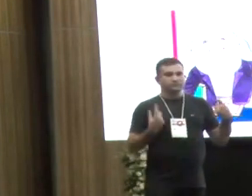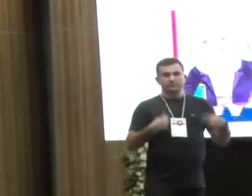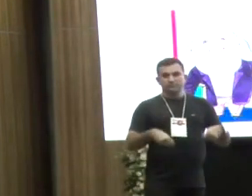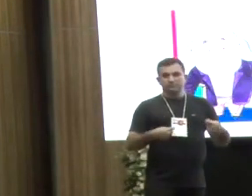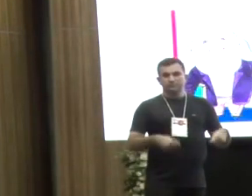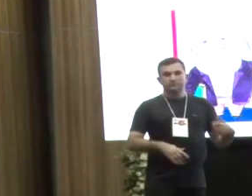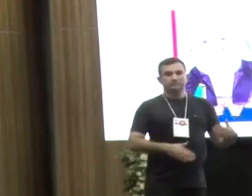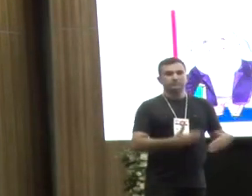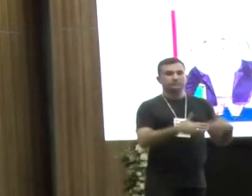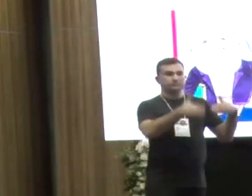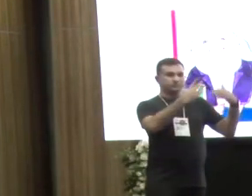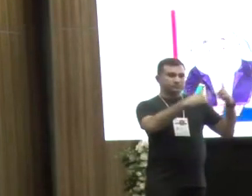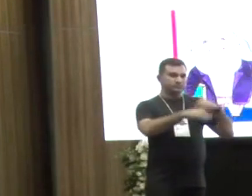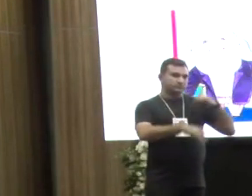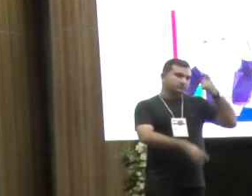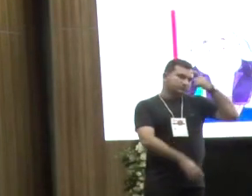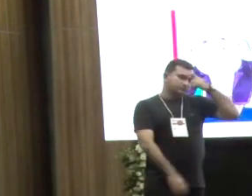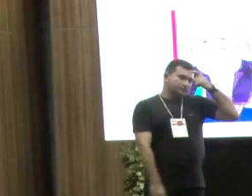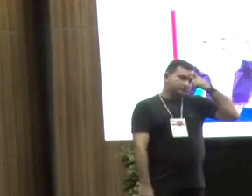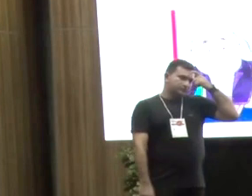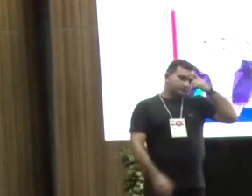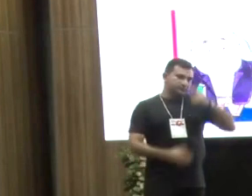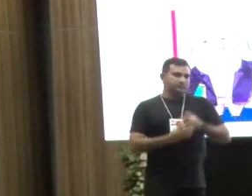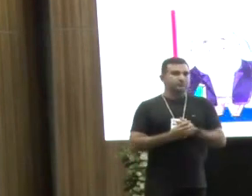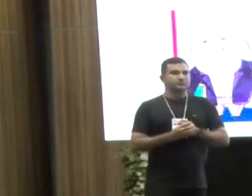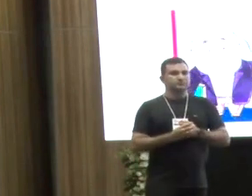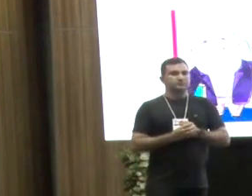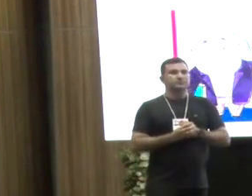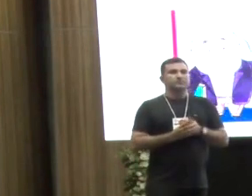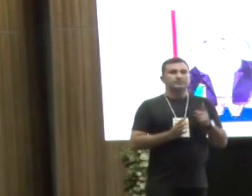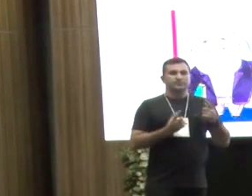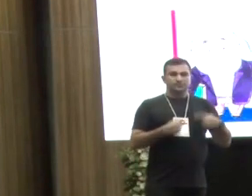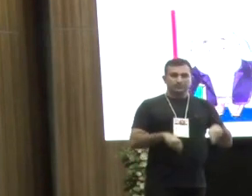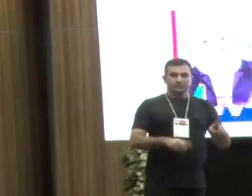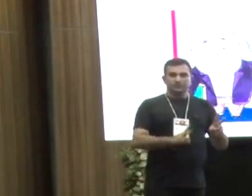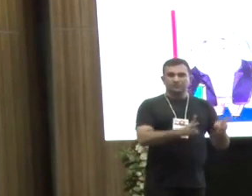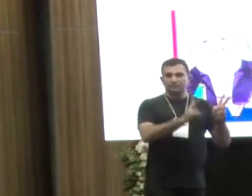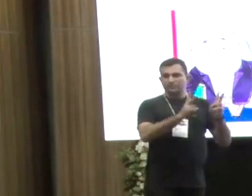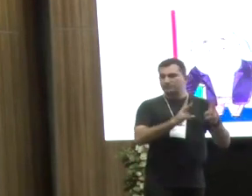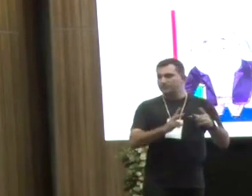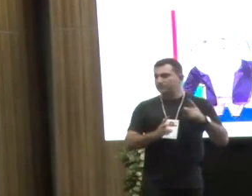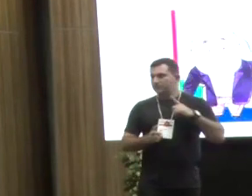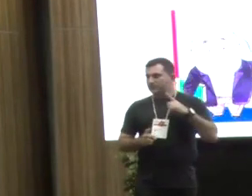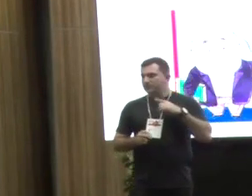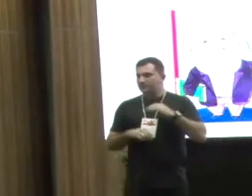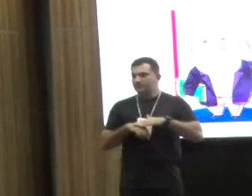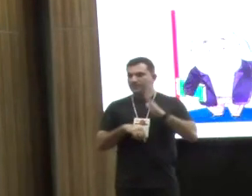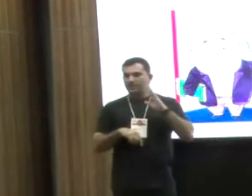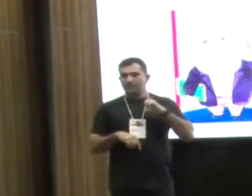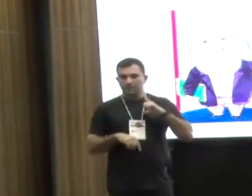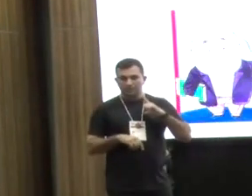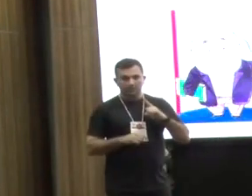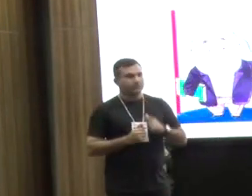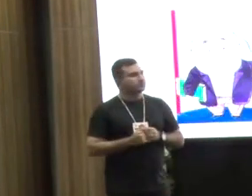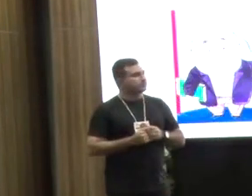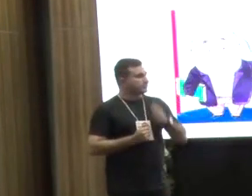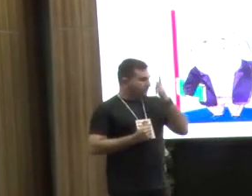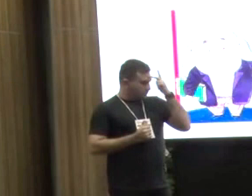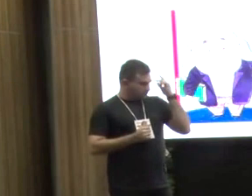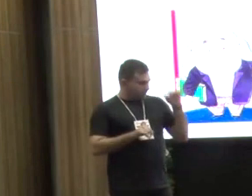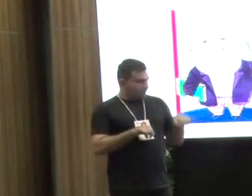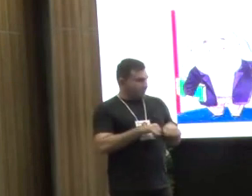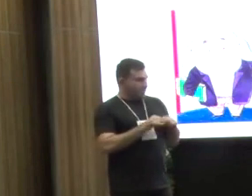se consolidar como intelectual orgânico, é que eu não tenha um babaca ou uma babaca